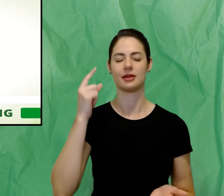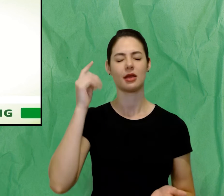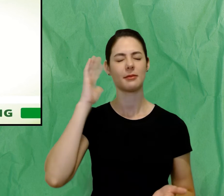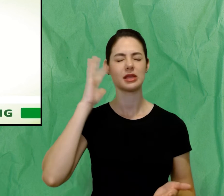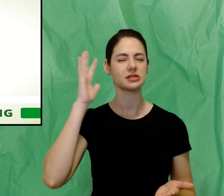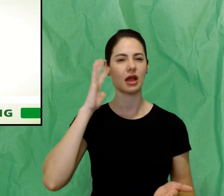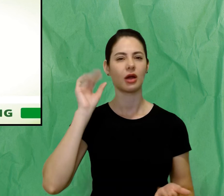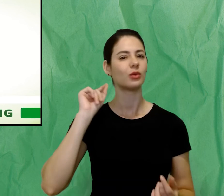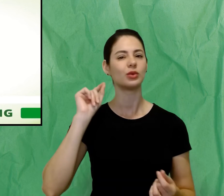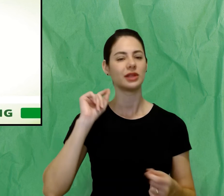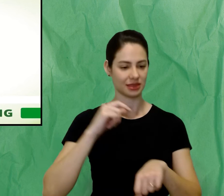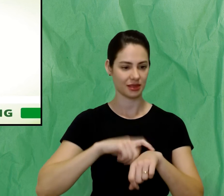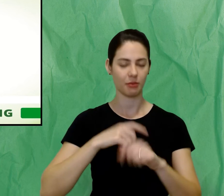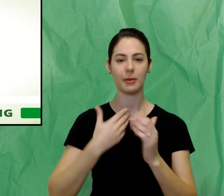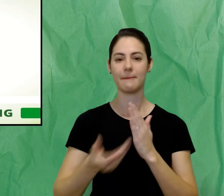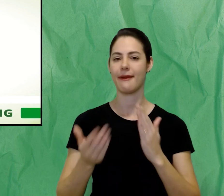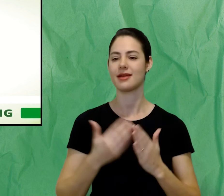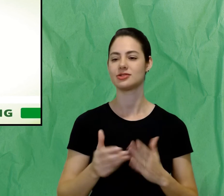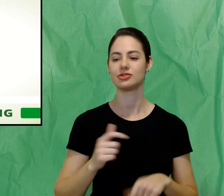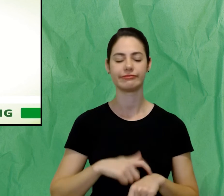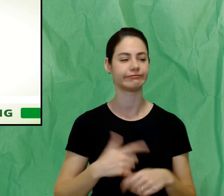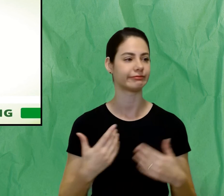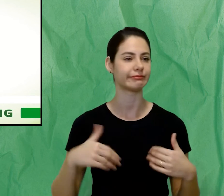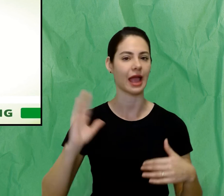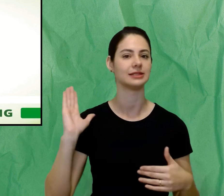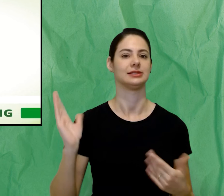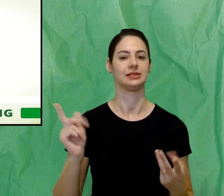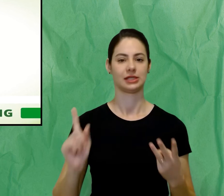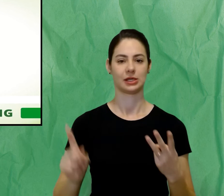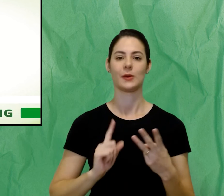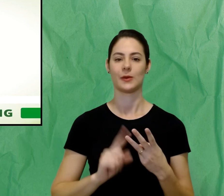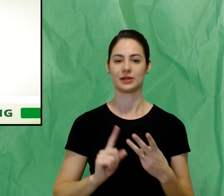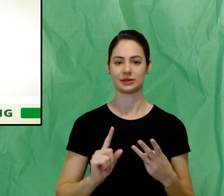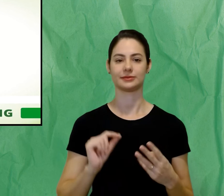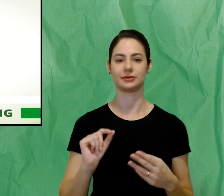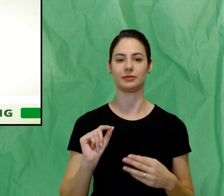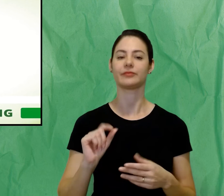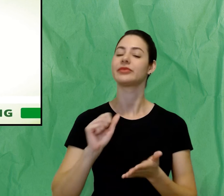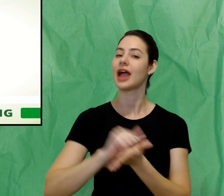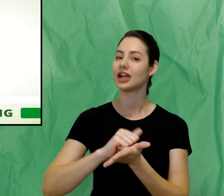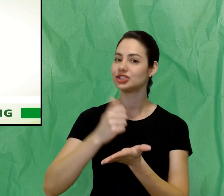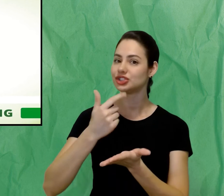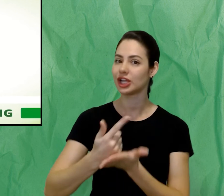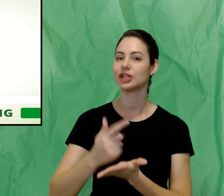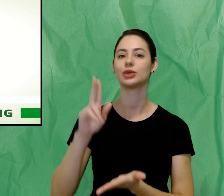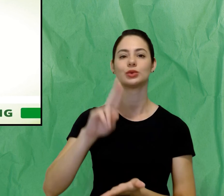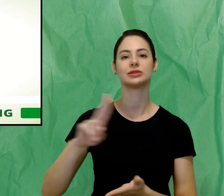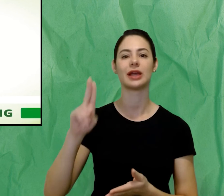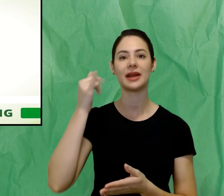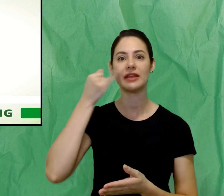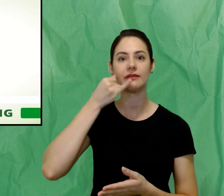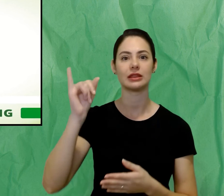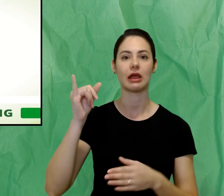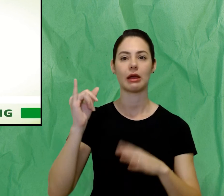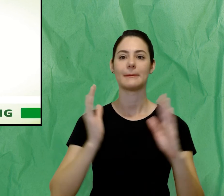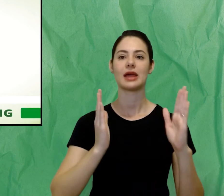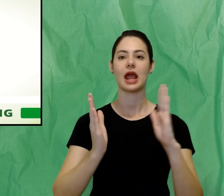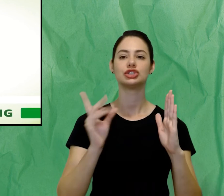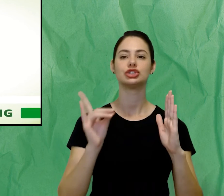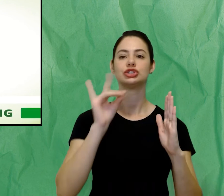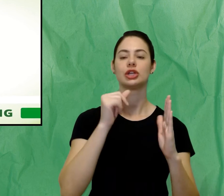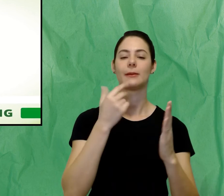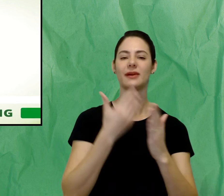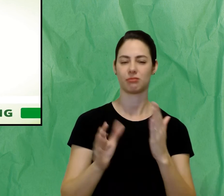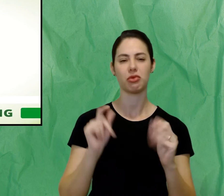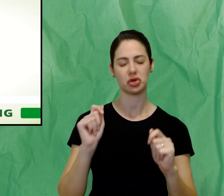ser mais produtivo é pensar o que está tomando o meu tempo. Outra coisa muito bacana é utilizar agendas para não perder